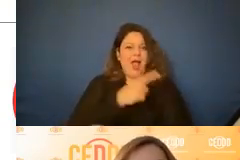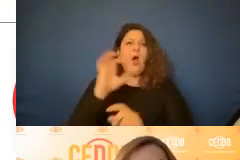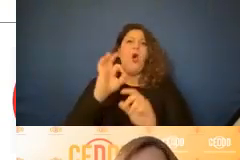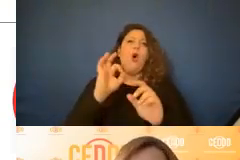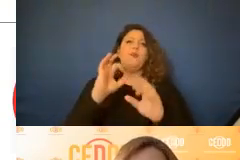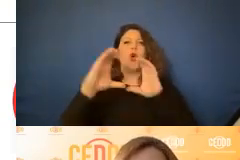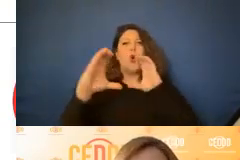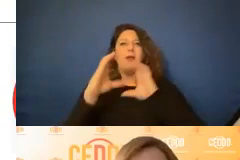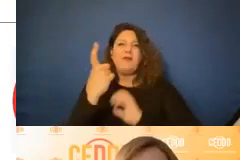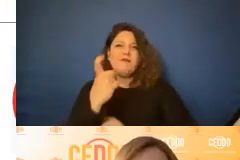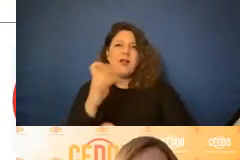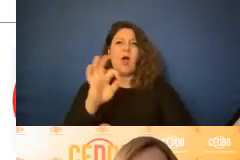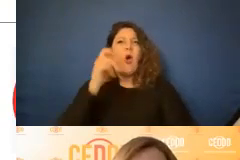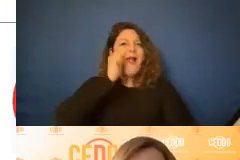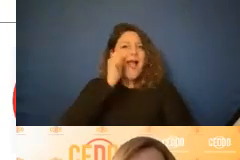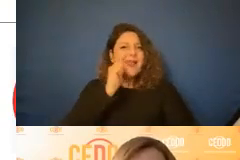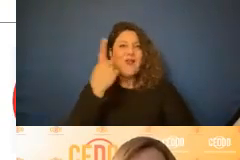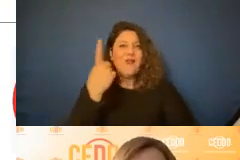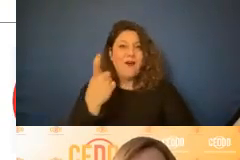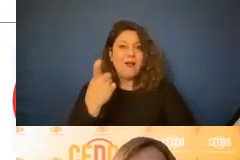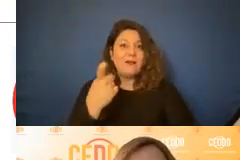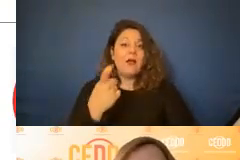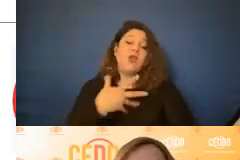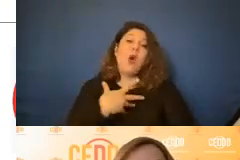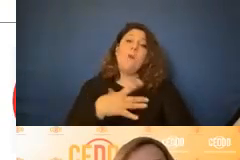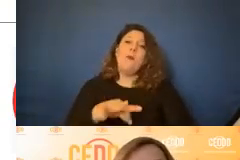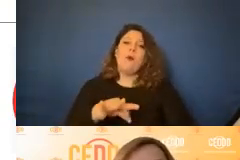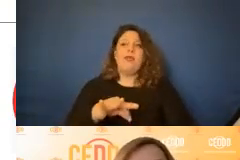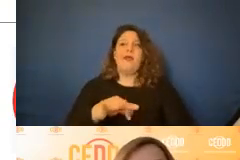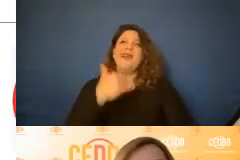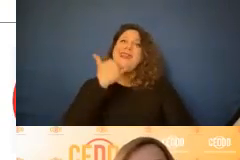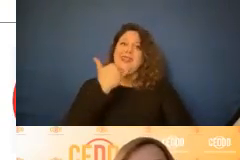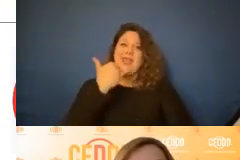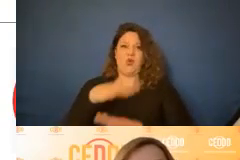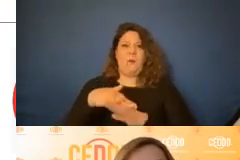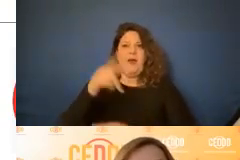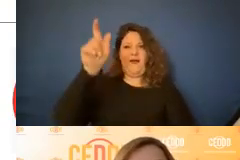afecto, pueden constituir factores de riesgo para las víctimas.